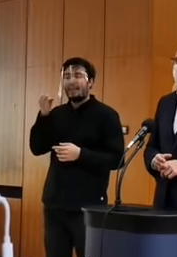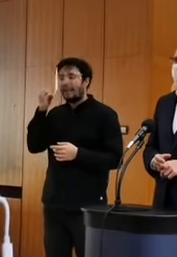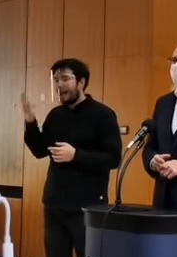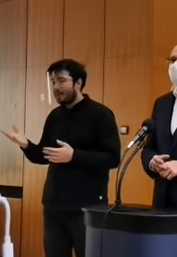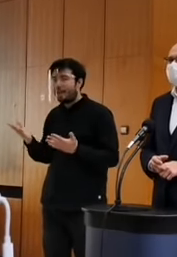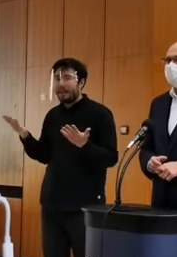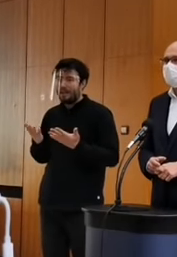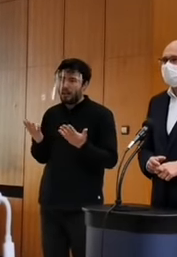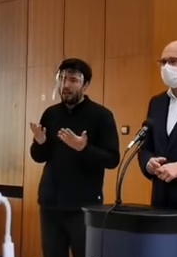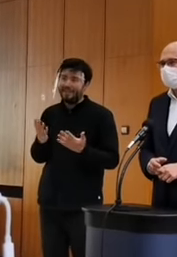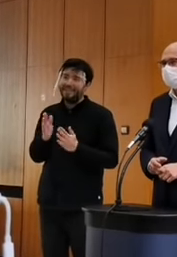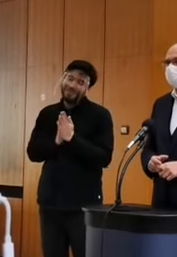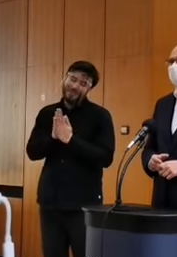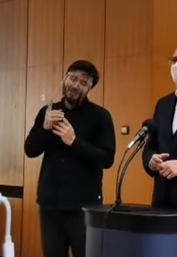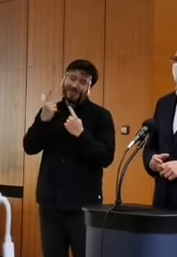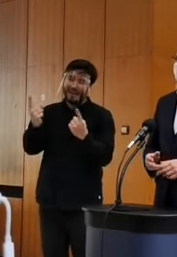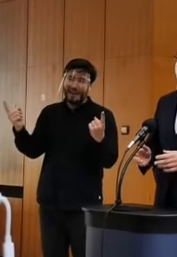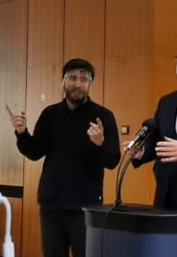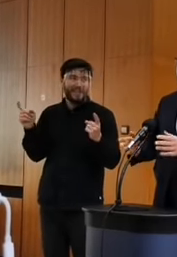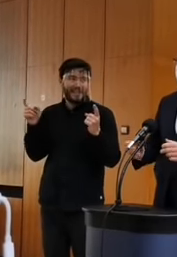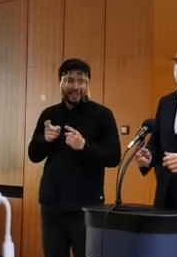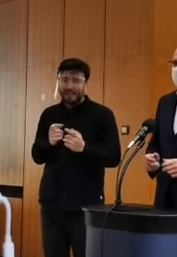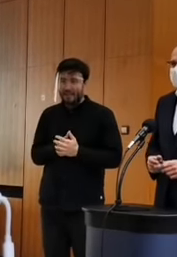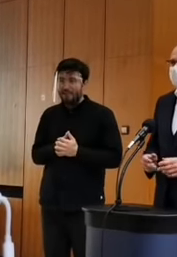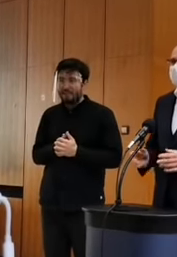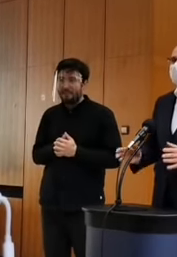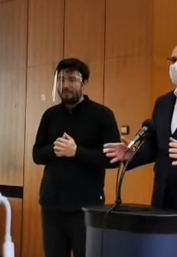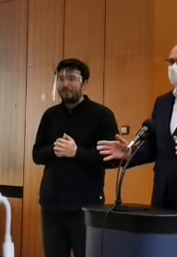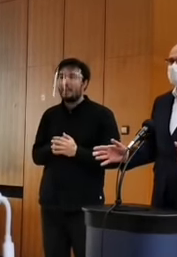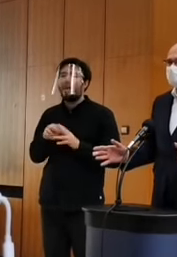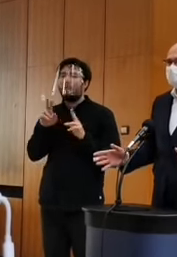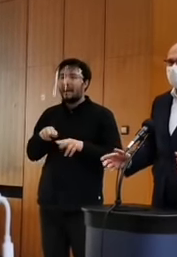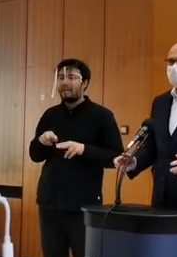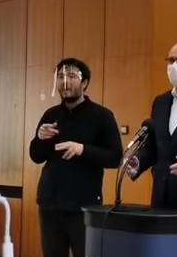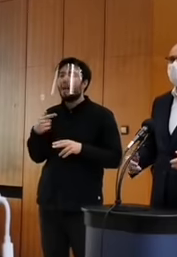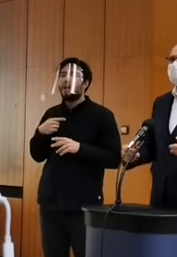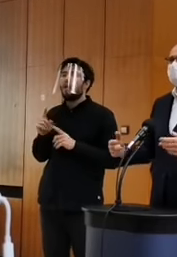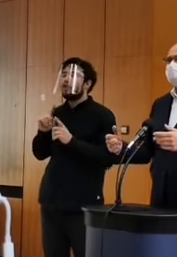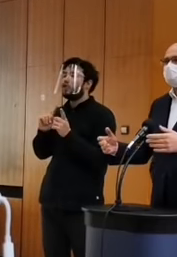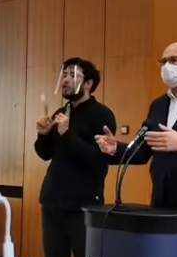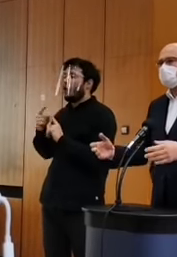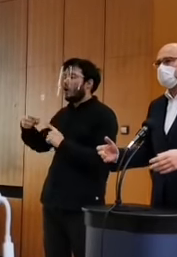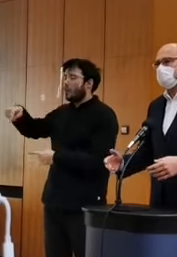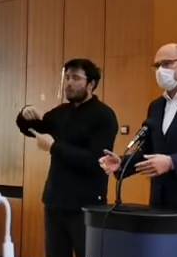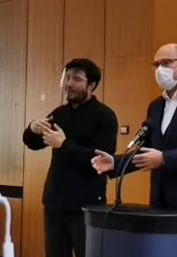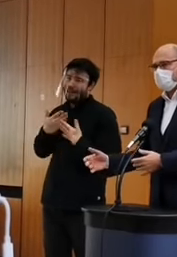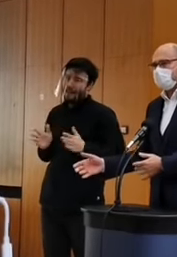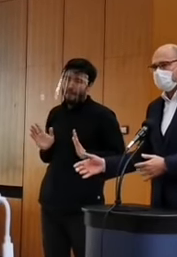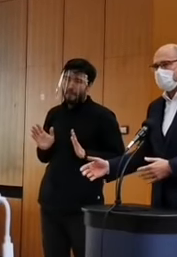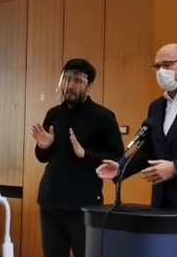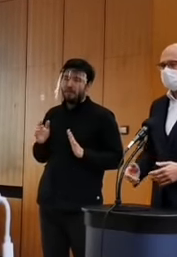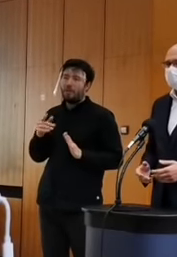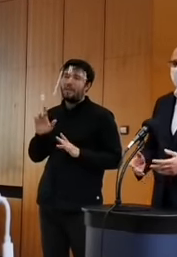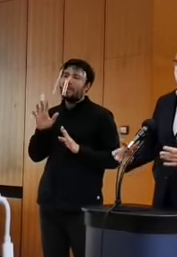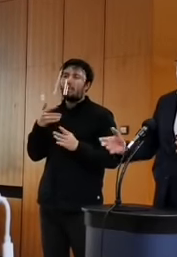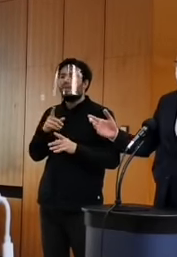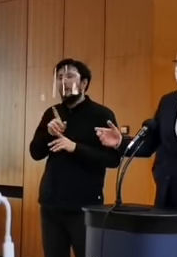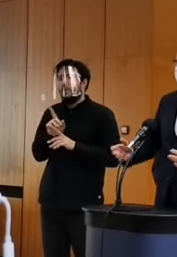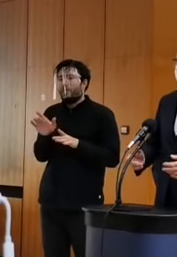Preto, lebo zistíte si to sami. No, pravda je taká, že nemám to s nimi dohodnuté. Nemá zjavne zmysel toto zatlkať,